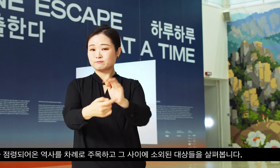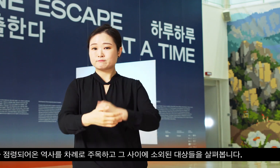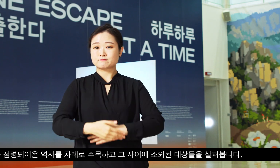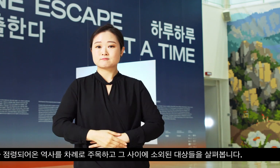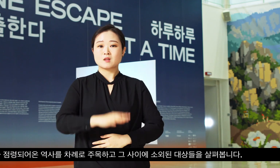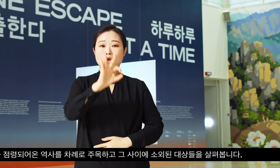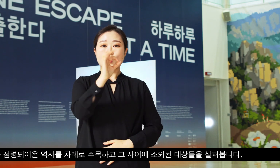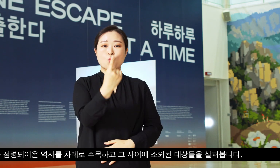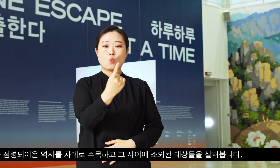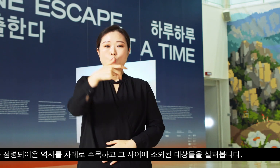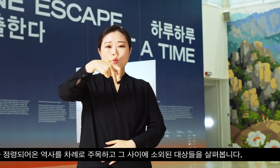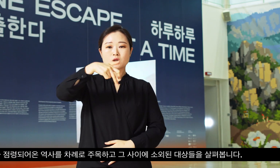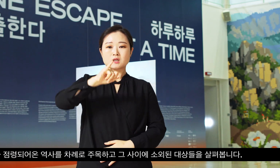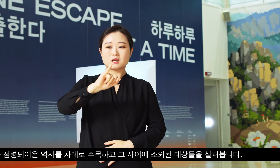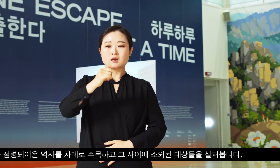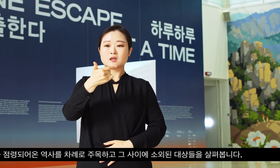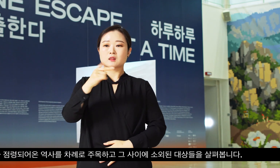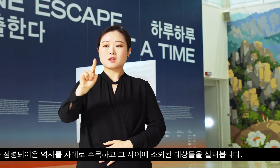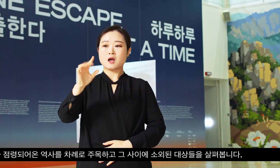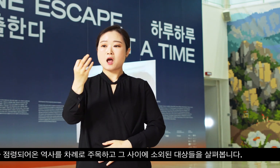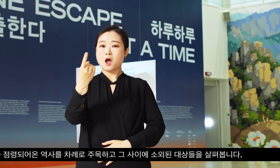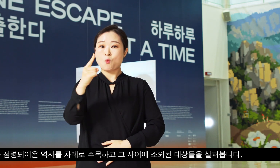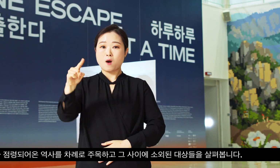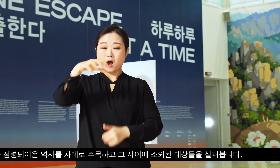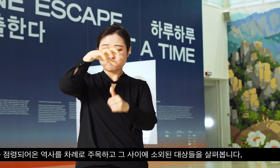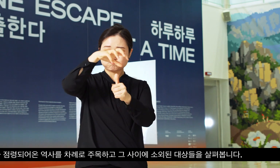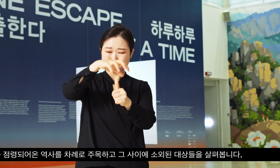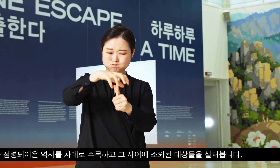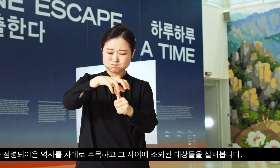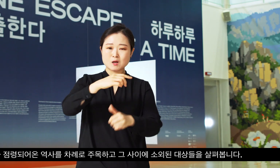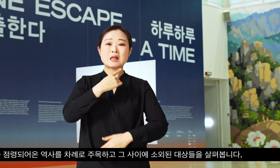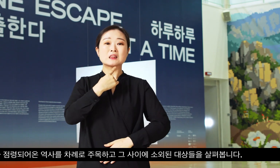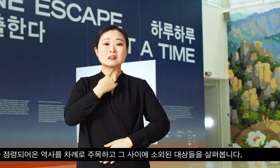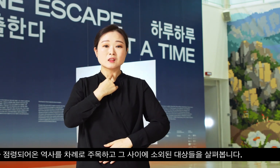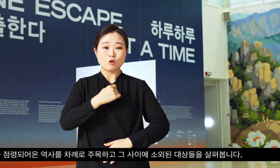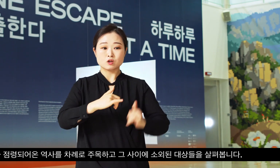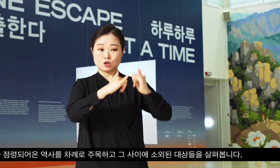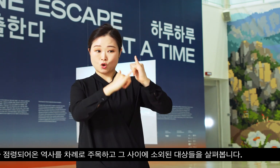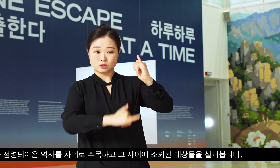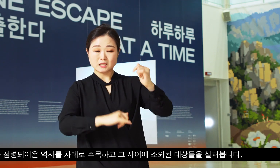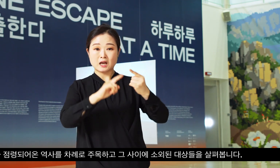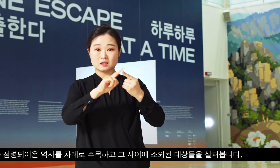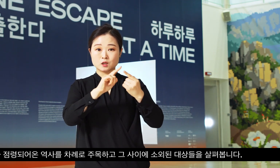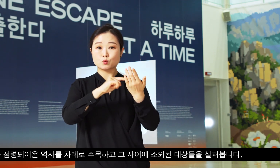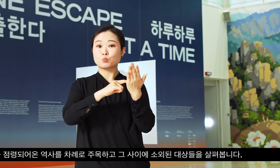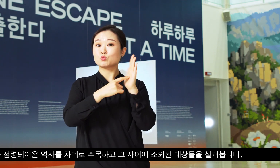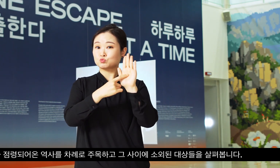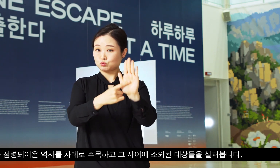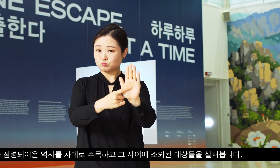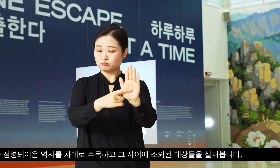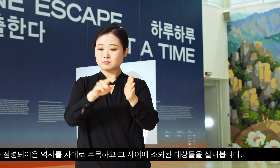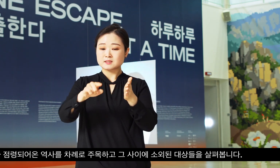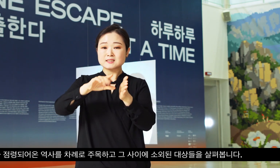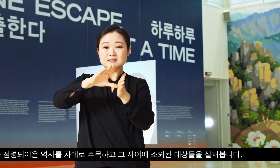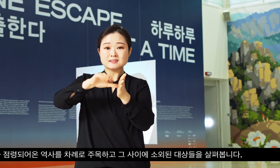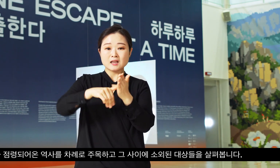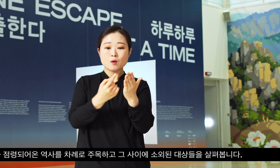오키나와가 점령되어 온 역사를 차례로 주목하고 그 사이에 소외된 대상들을 살펴봅니다.